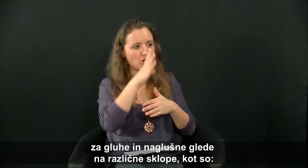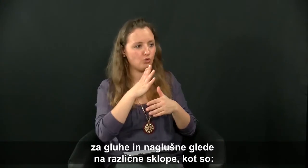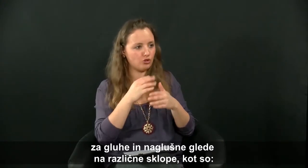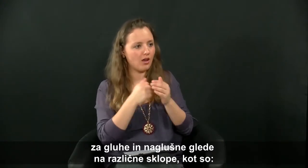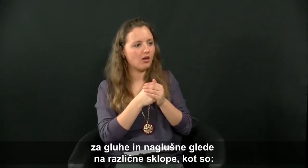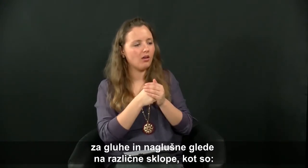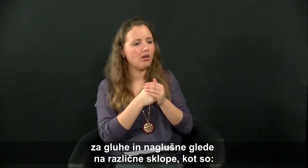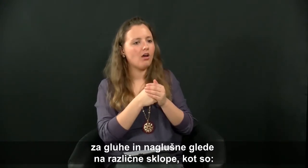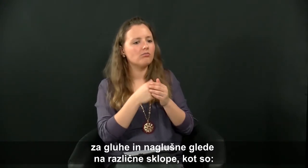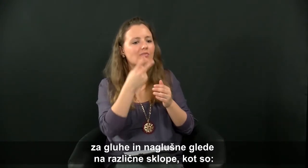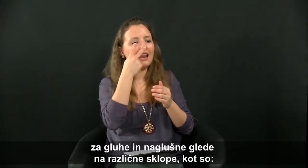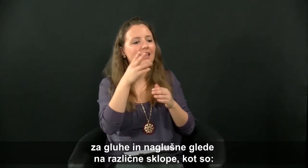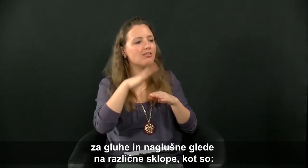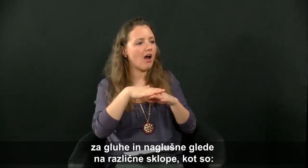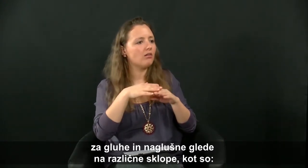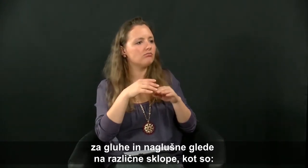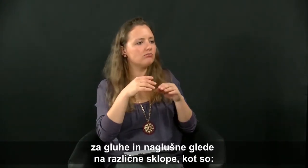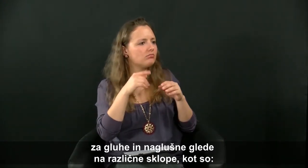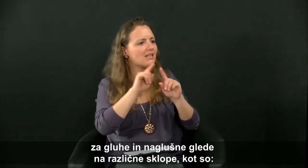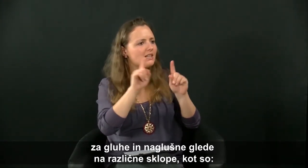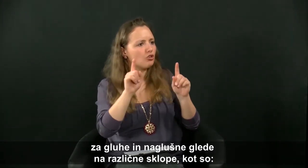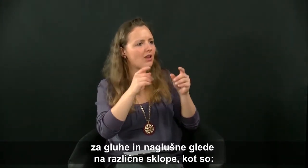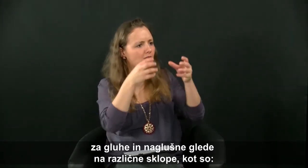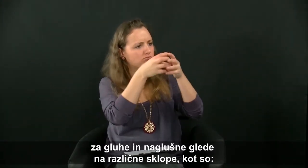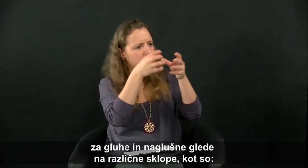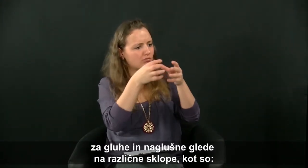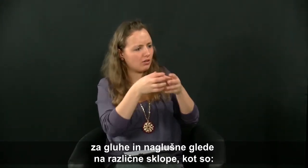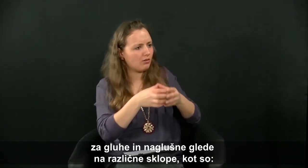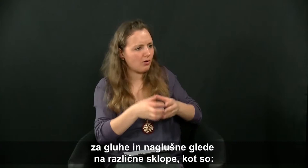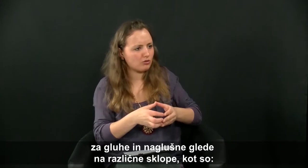gluhe in naglušne. Glede na različne